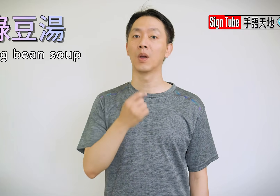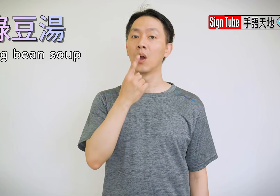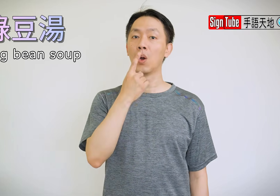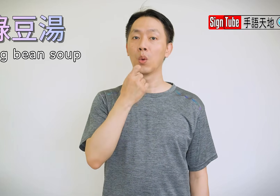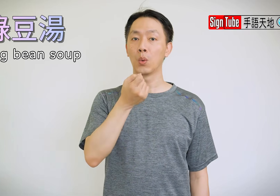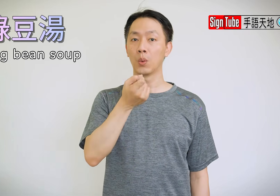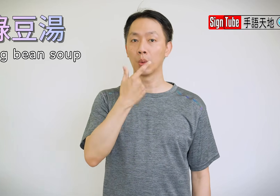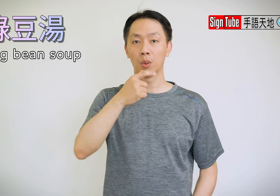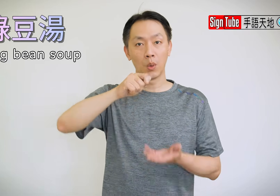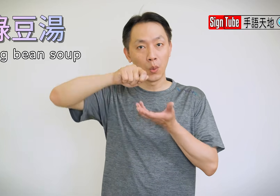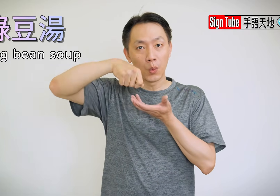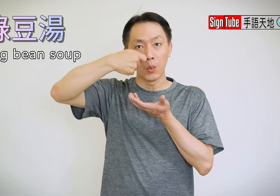绿豆汤、